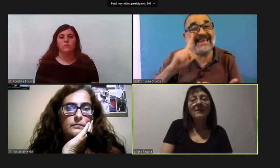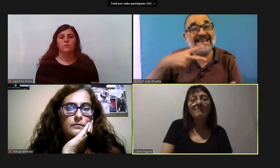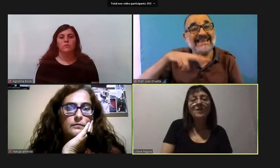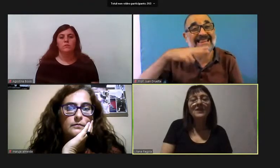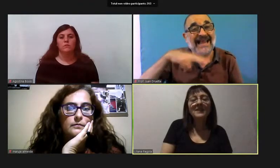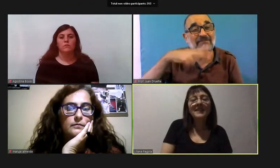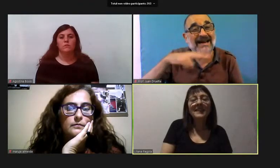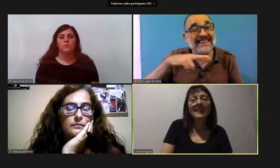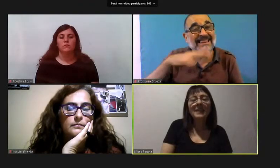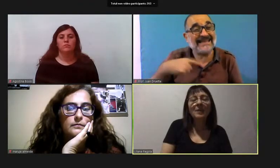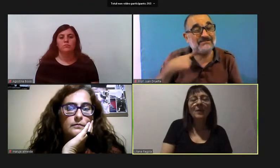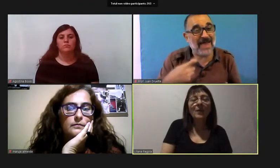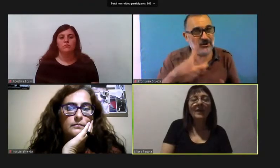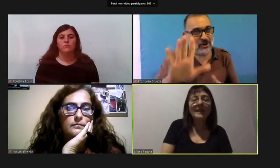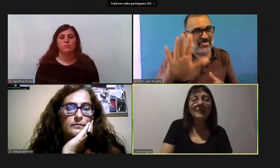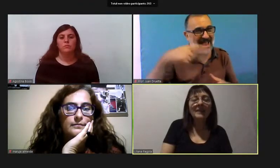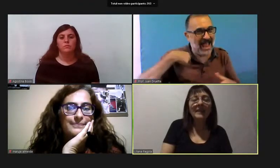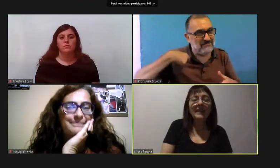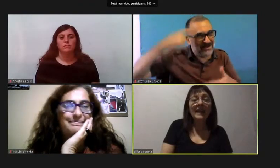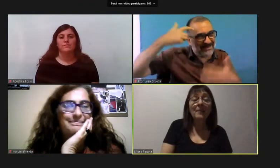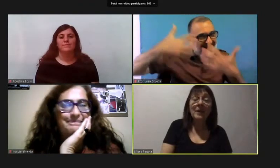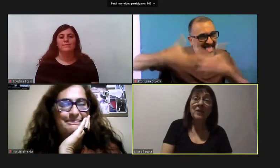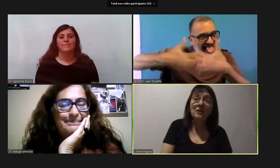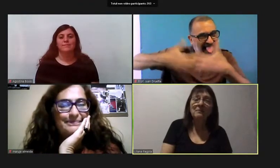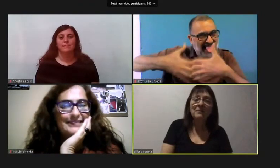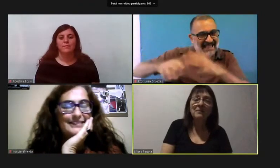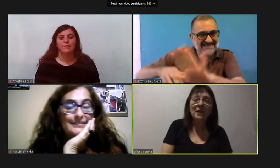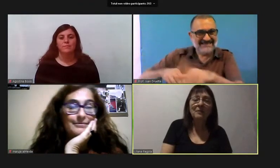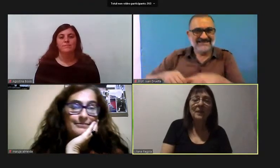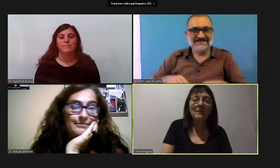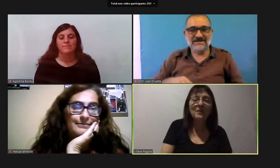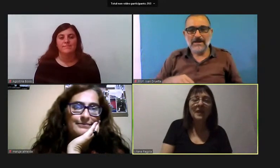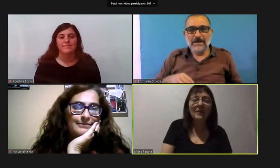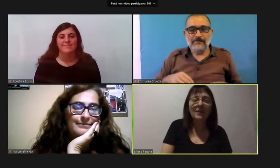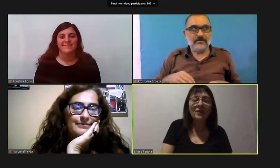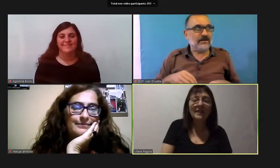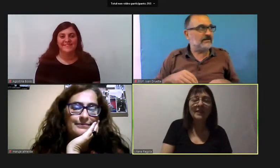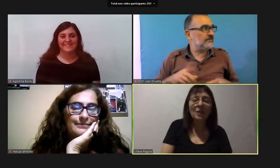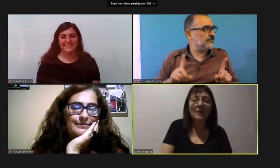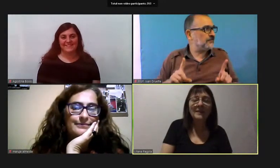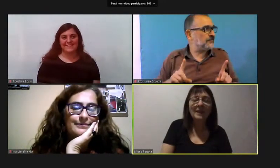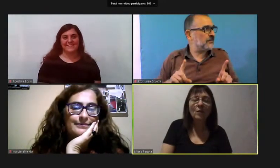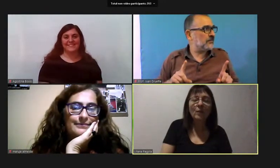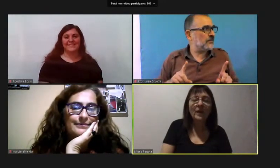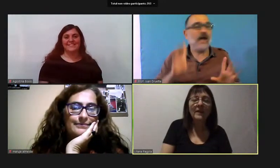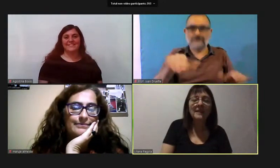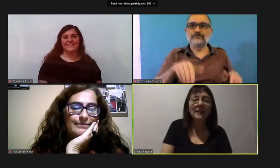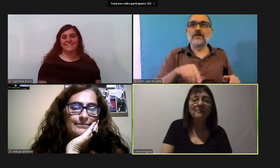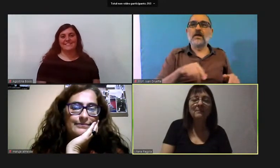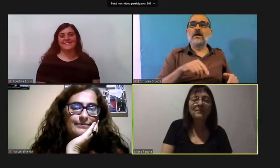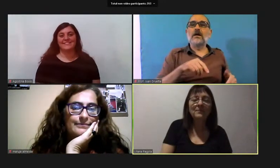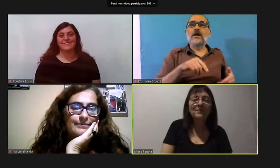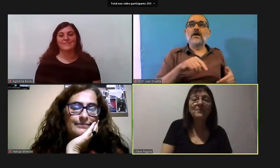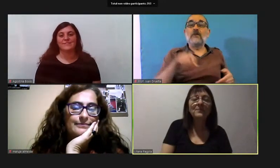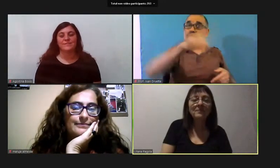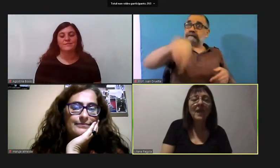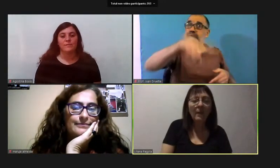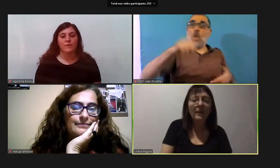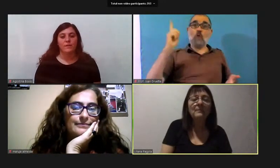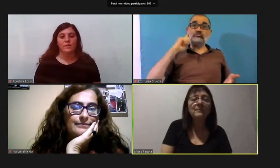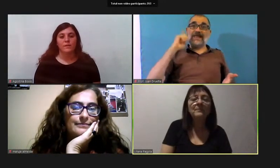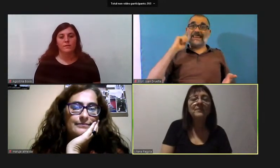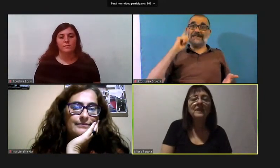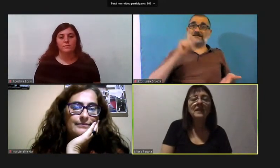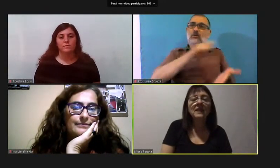a ver, no sé si Lili me lo va a poder interpretar al español, bueno, vemos, a ver, estoy tratando de pensar cómo lo voy a decir. A